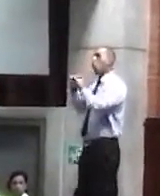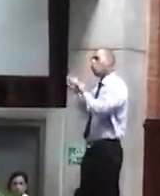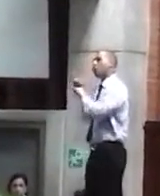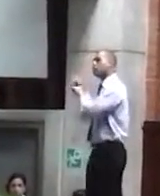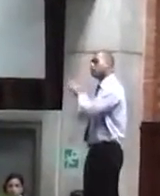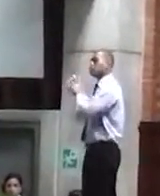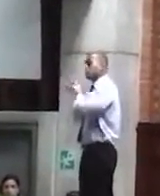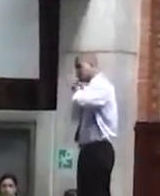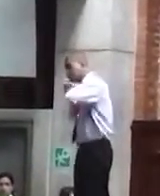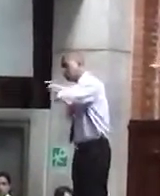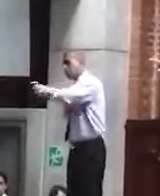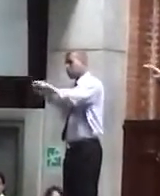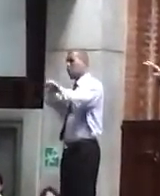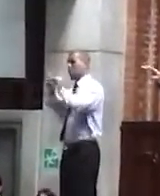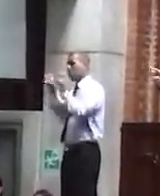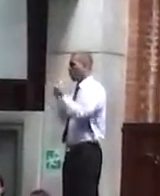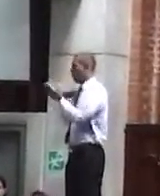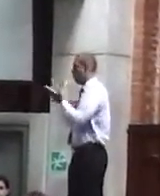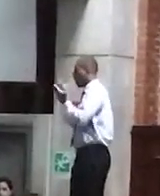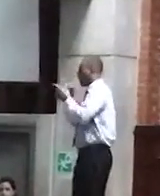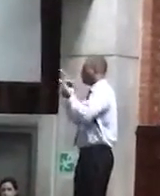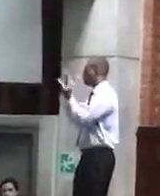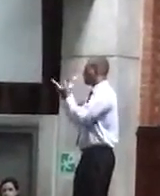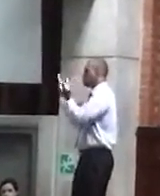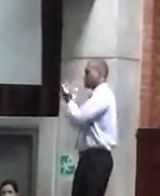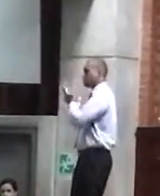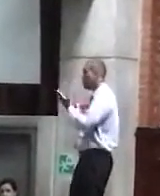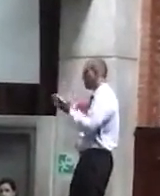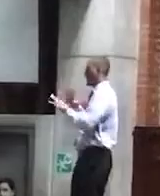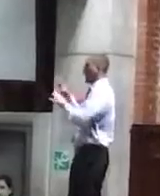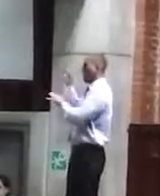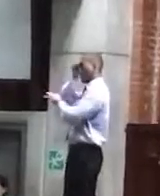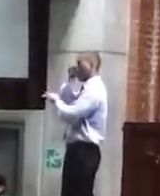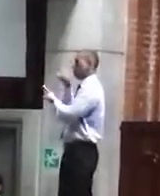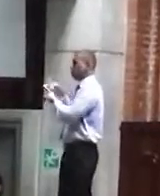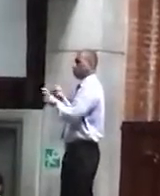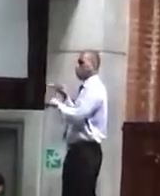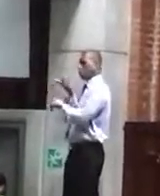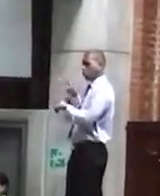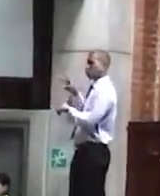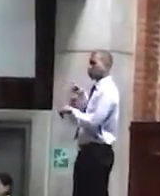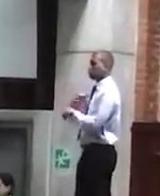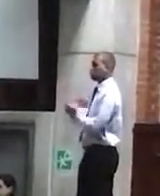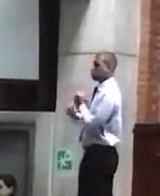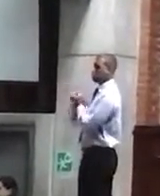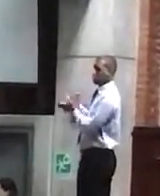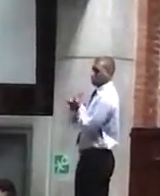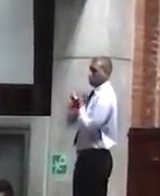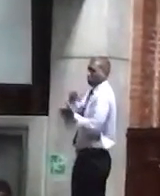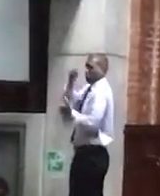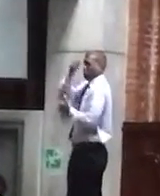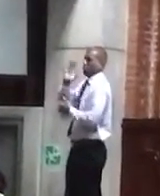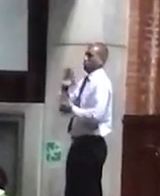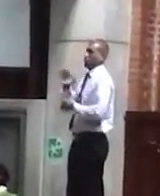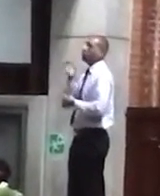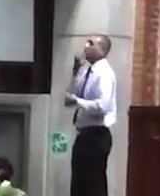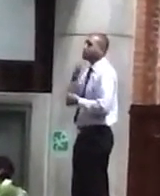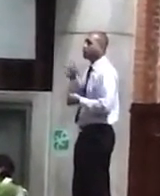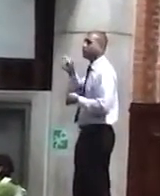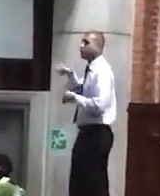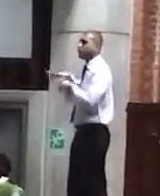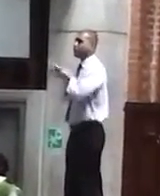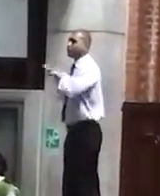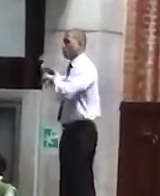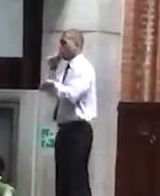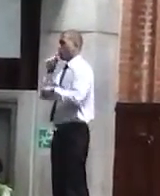orientaciones en el tema transición a la democracia, y voy a subrayar aquello. Por ejemplo, un estudio ahora en enero en el Journal of Democracy,